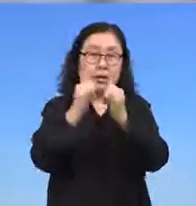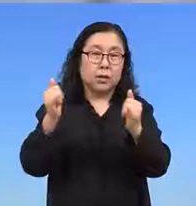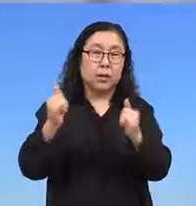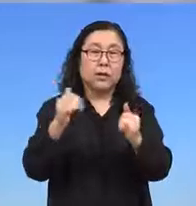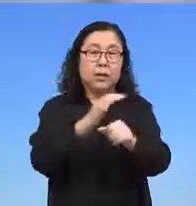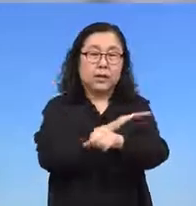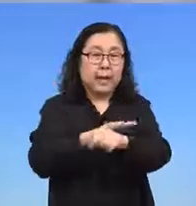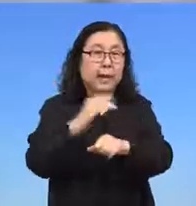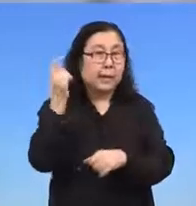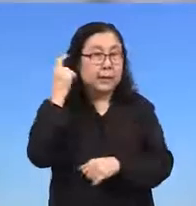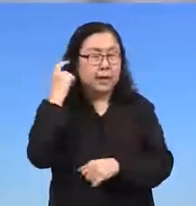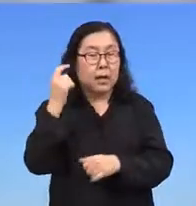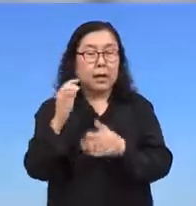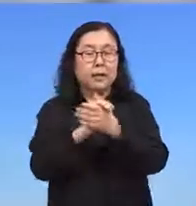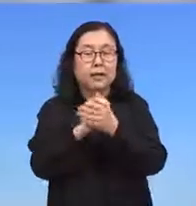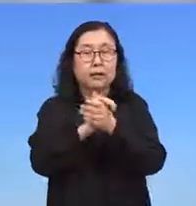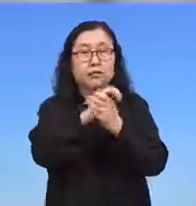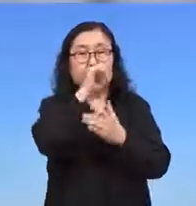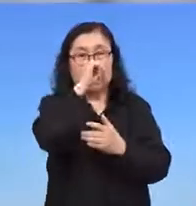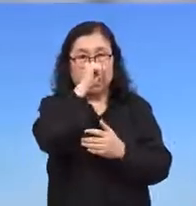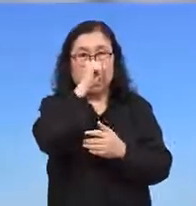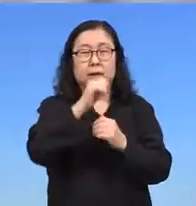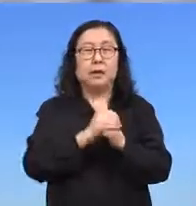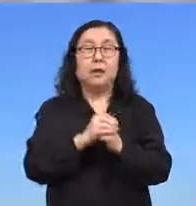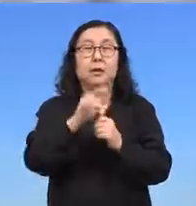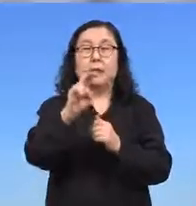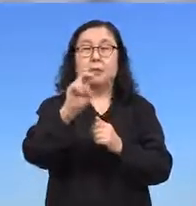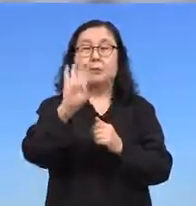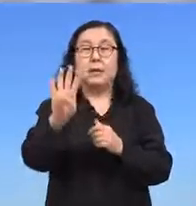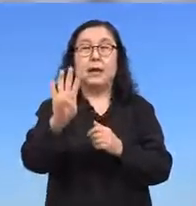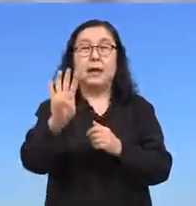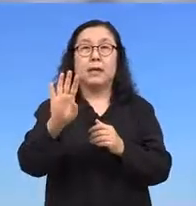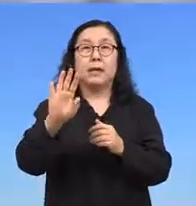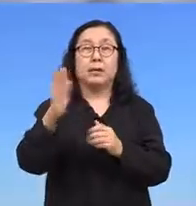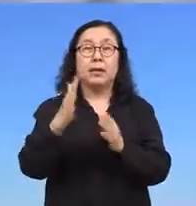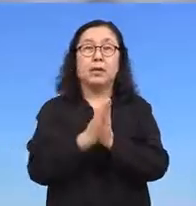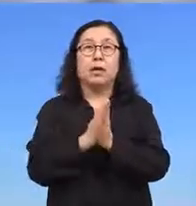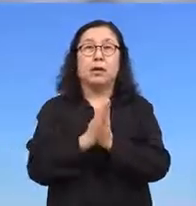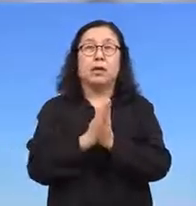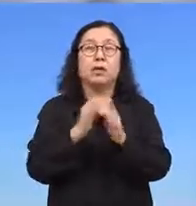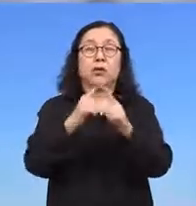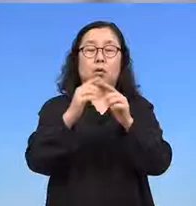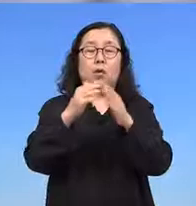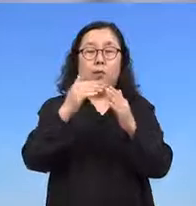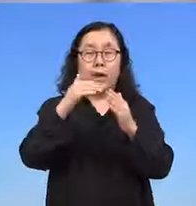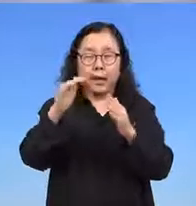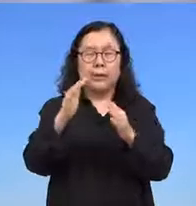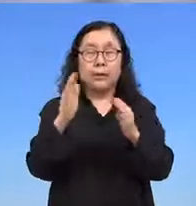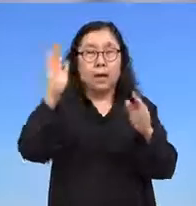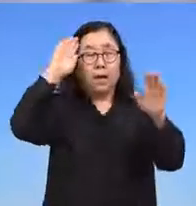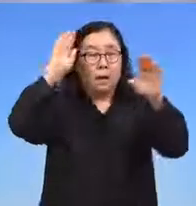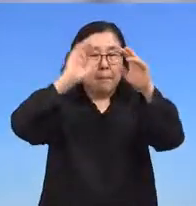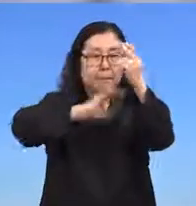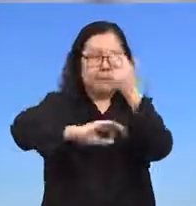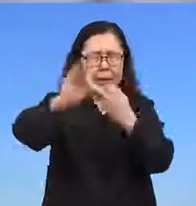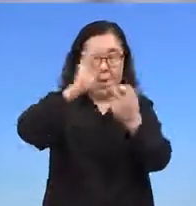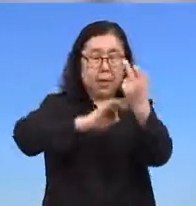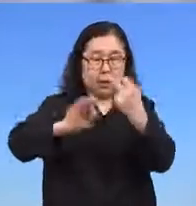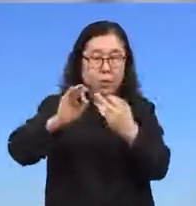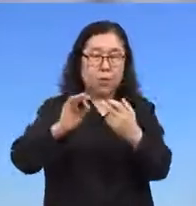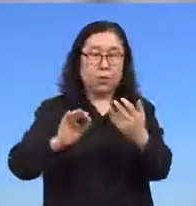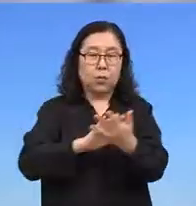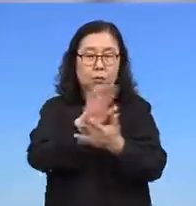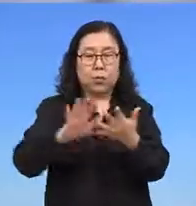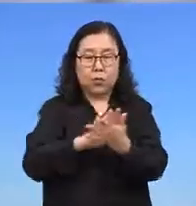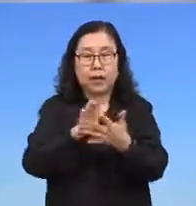들으세요. 그냥 친구가 좋아가지고 24일 되면은 쪼르르 나가가지고 교회 가가지고 밤새도록